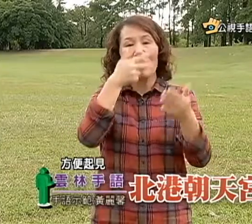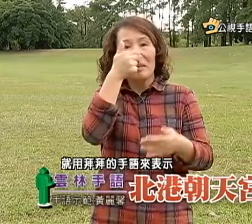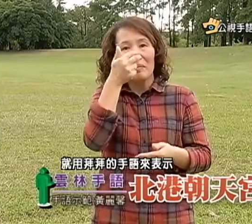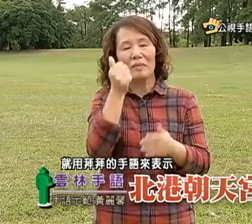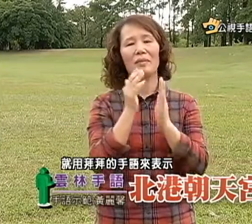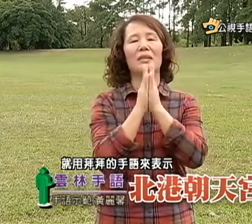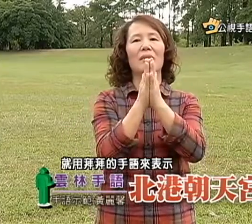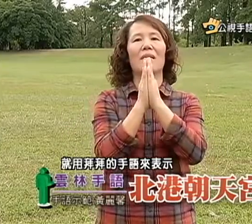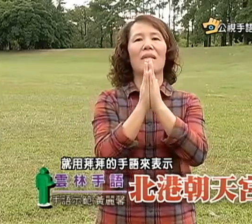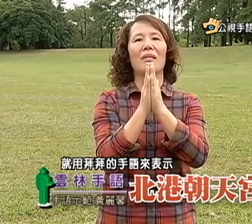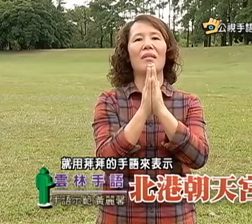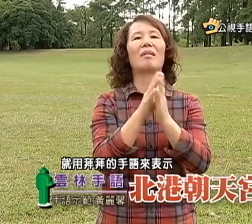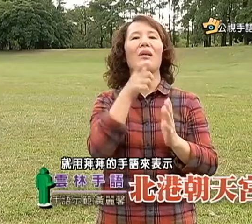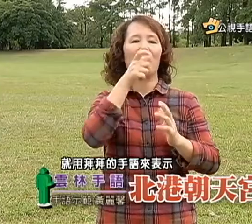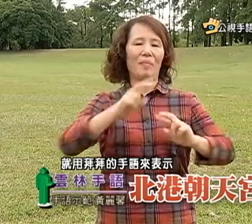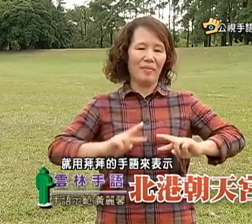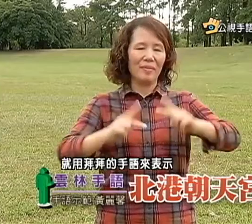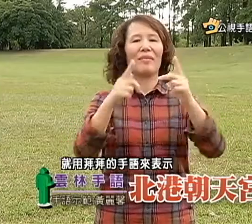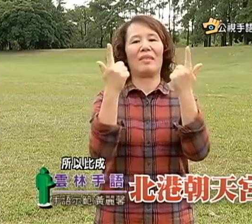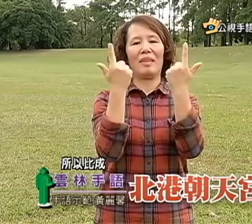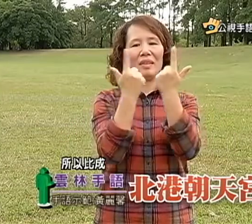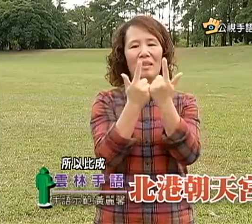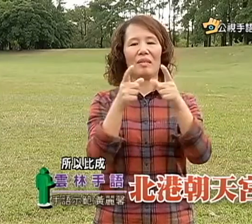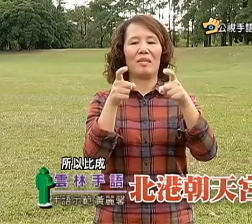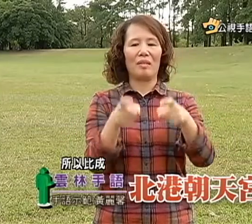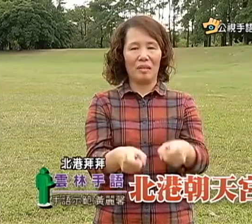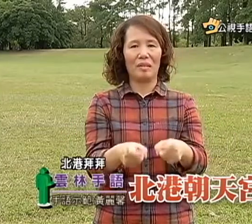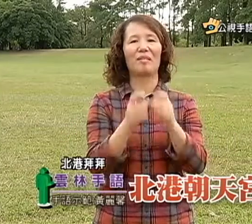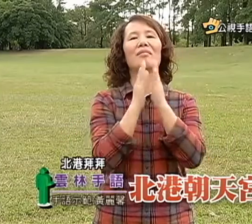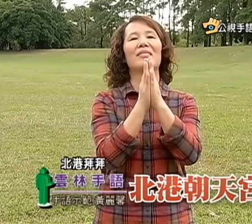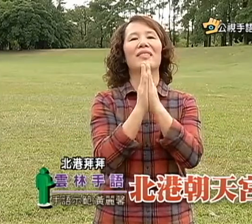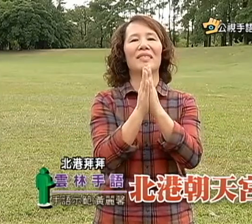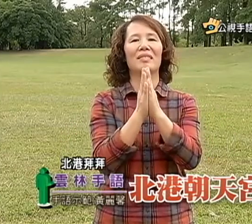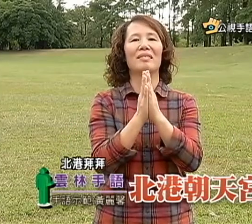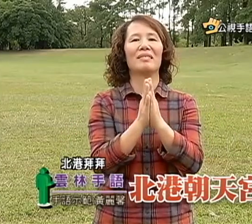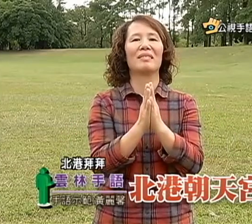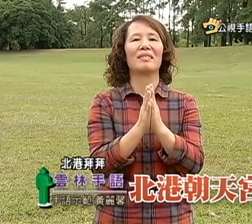用拜拜的手语来表示，所以比成北港拜拜。